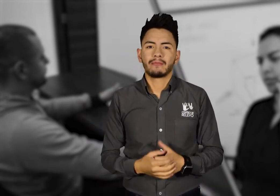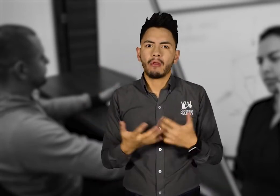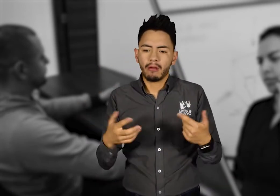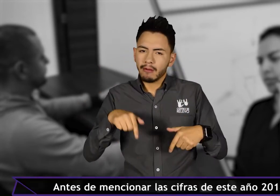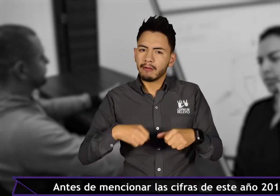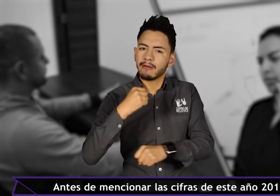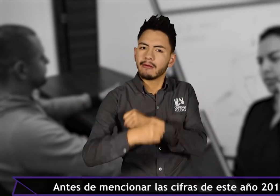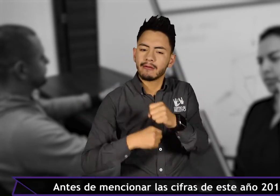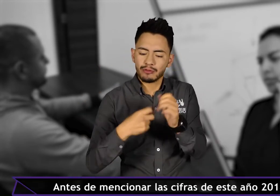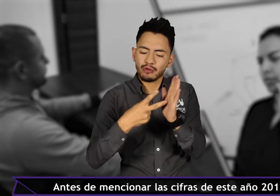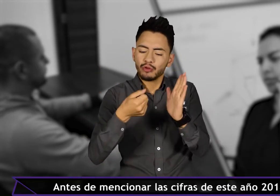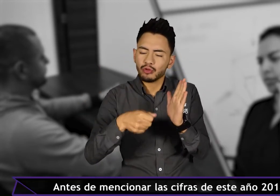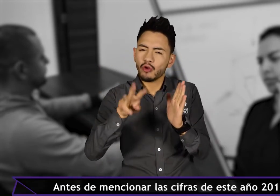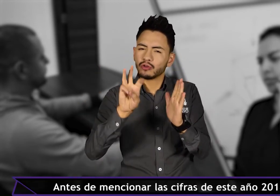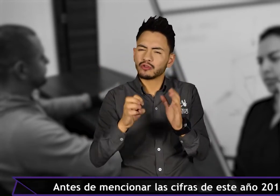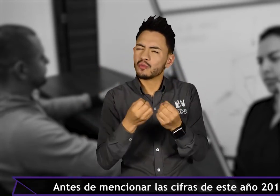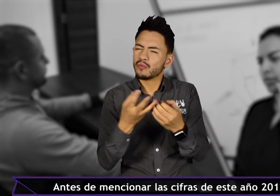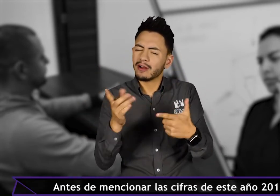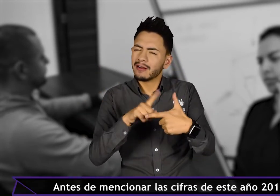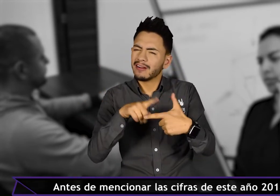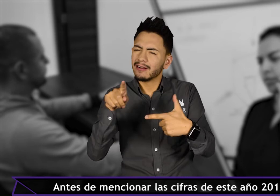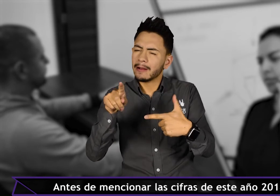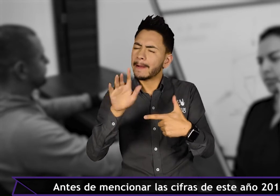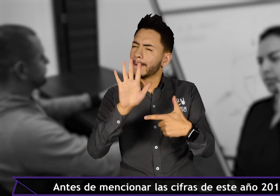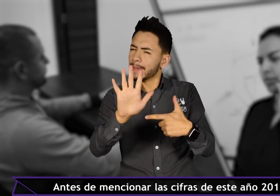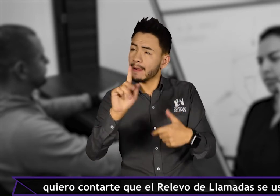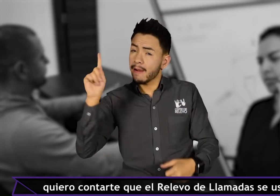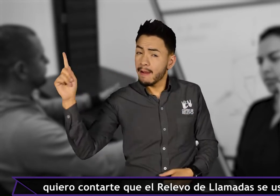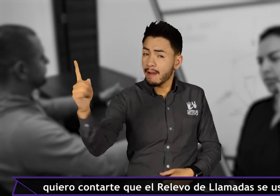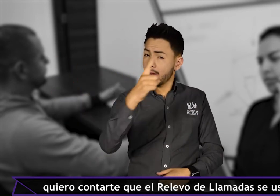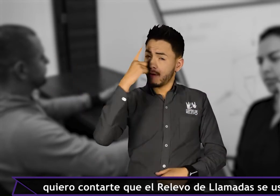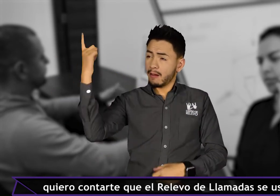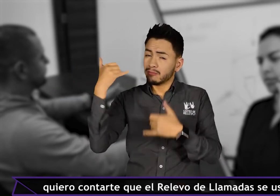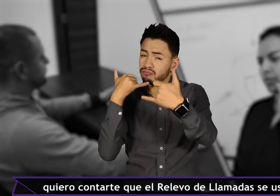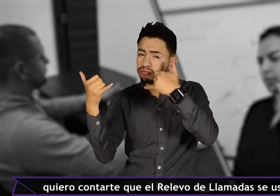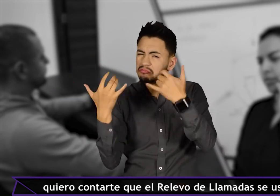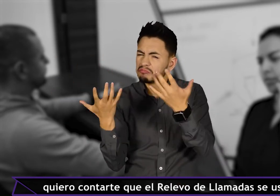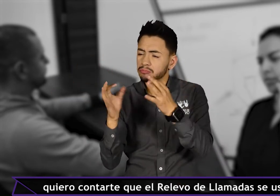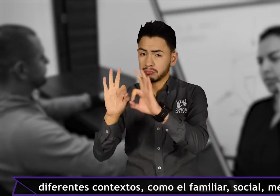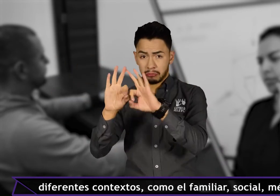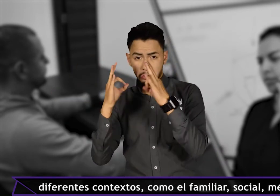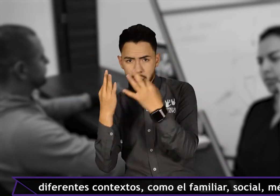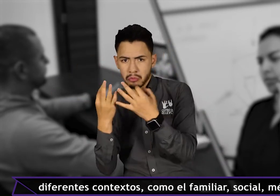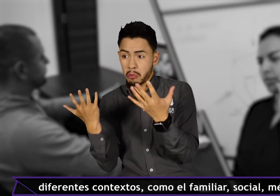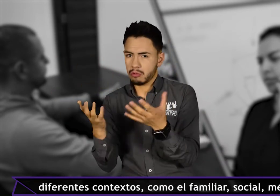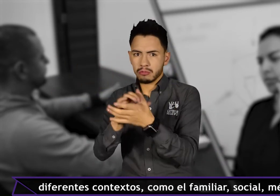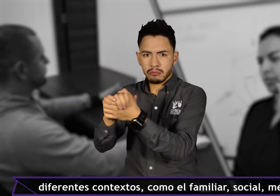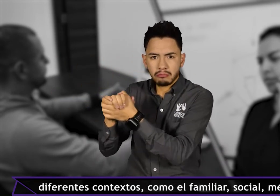Antes de mencionar las cifras de este año 2018, quiero contarte que el relevo de llamadas se usa en diferentes contextos, como el familiar, social,